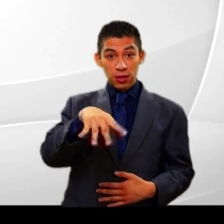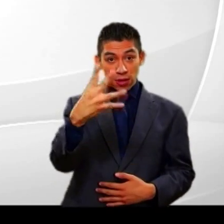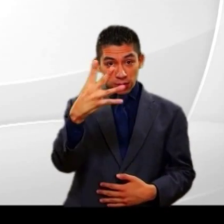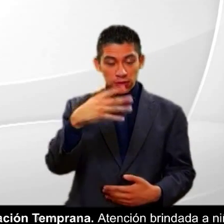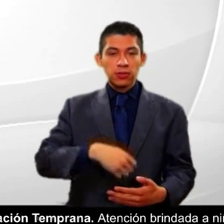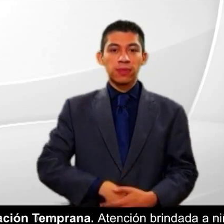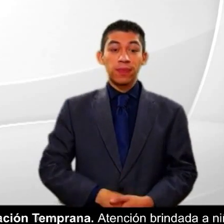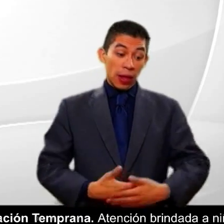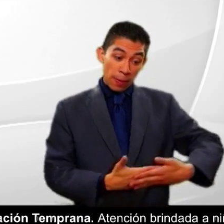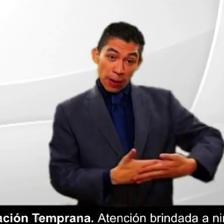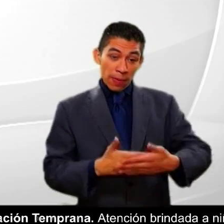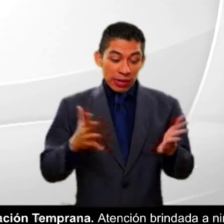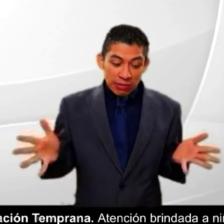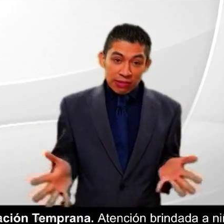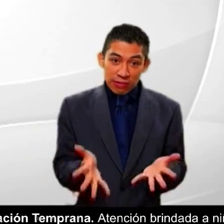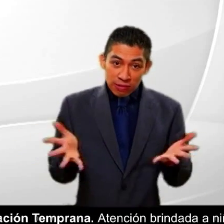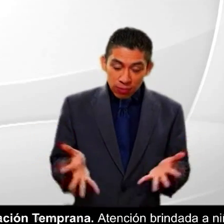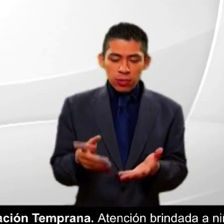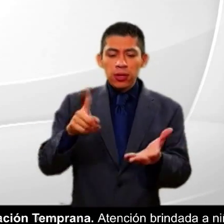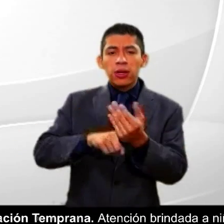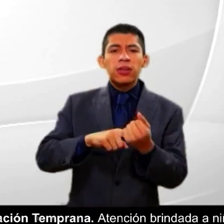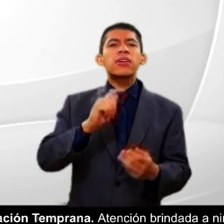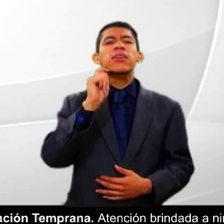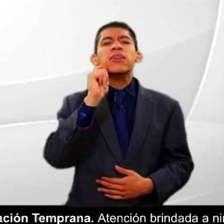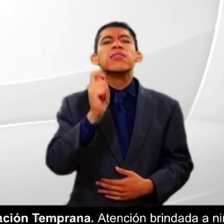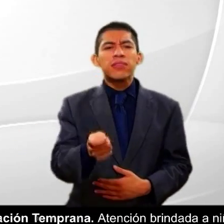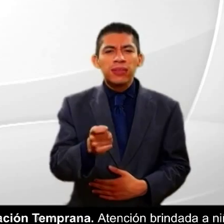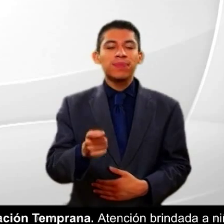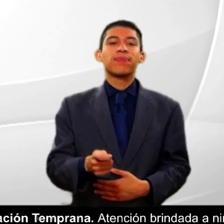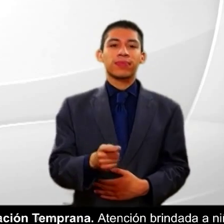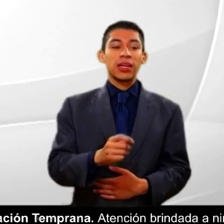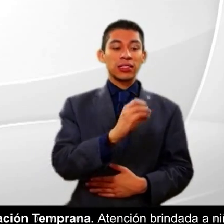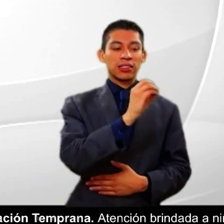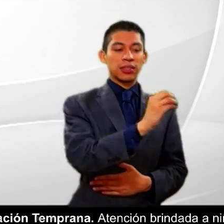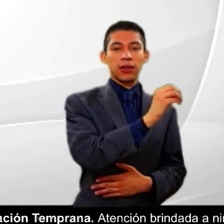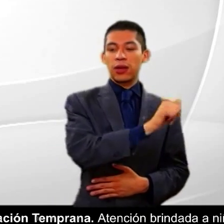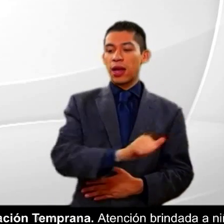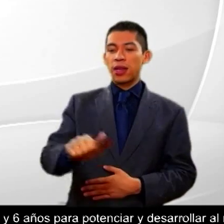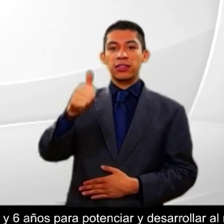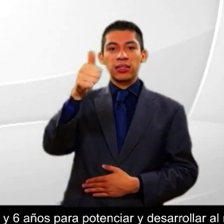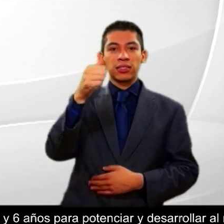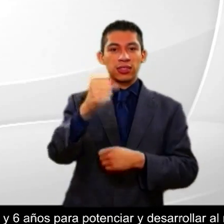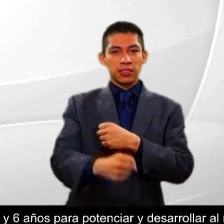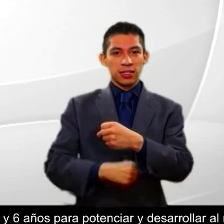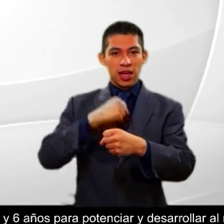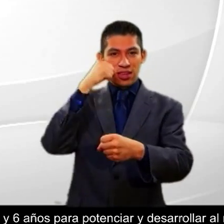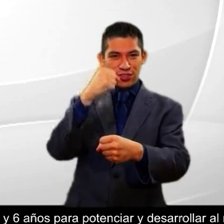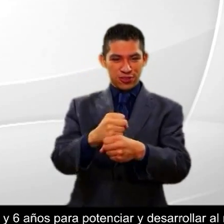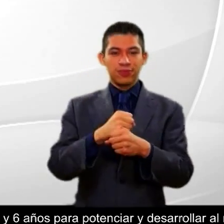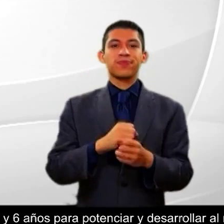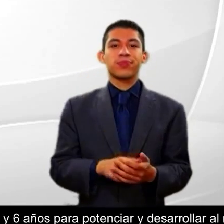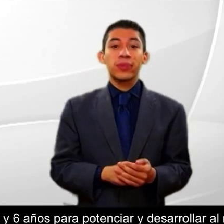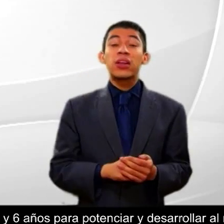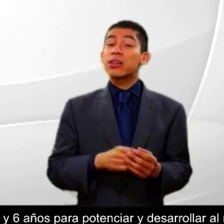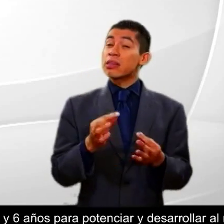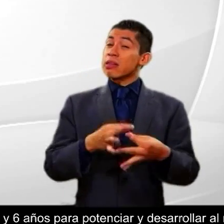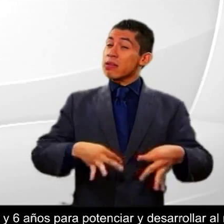14. Estimulación temprana Atención brindada a niños y niñas de entre 0 y 6 años Para potenciar y